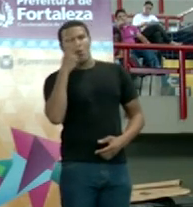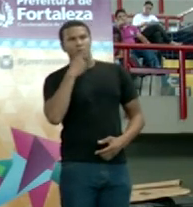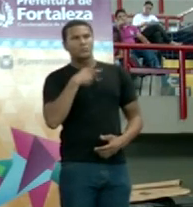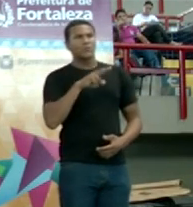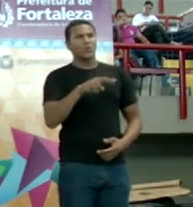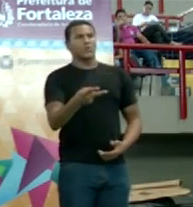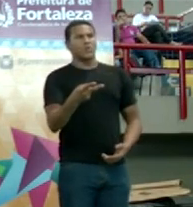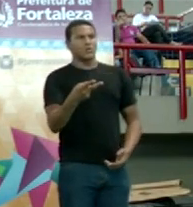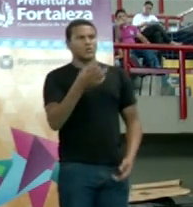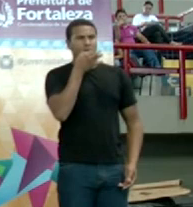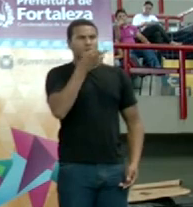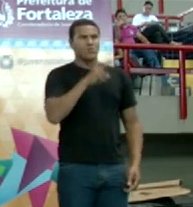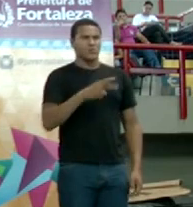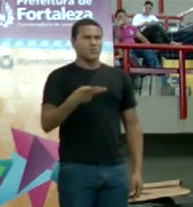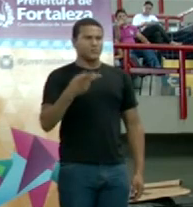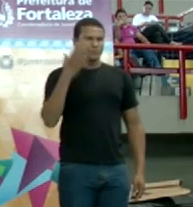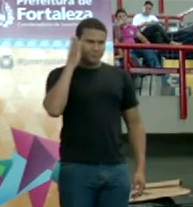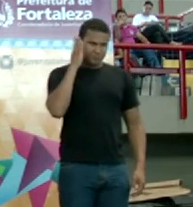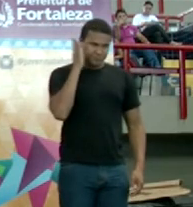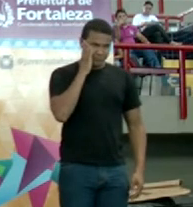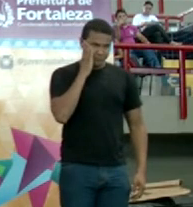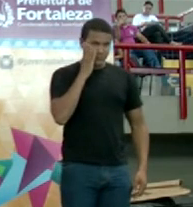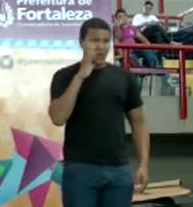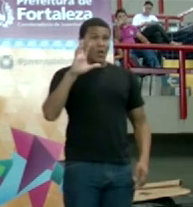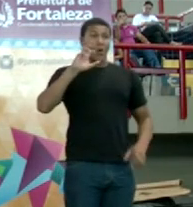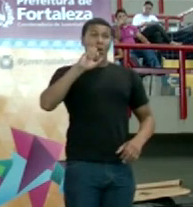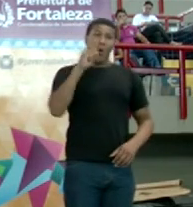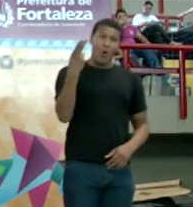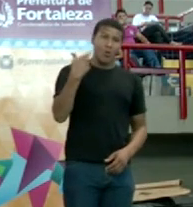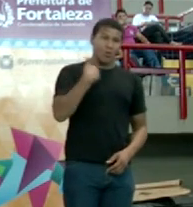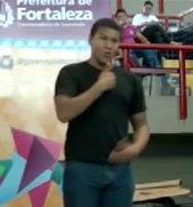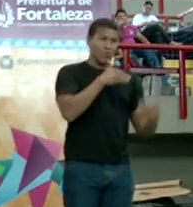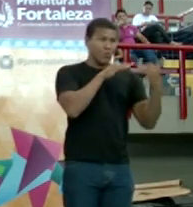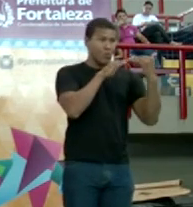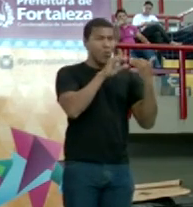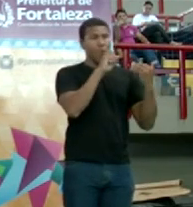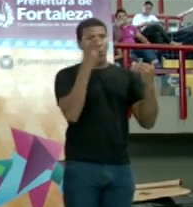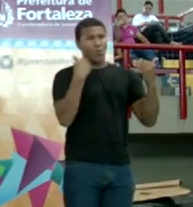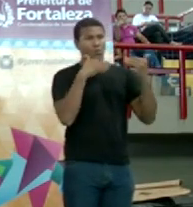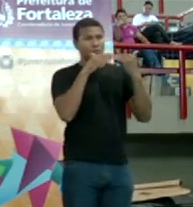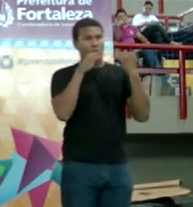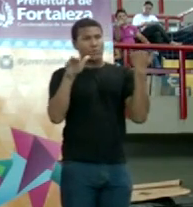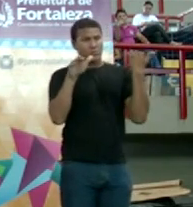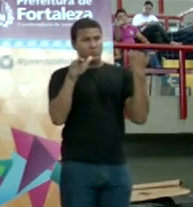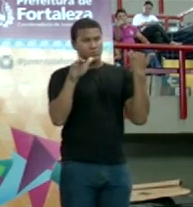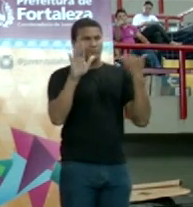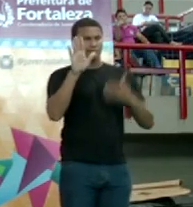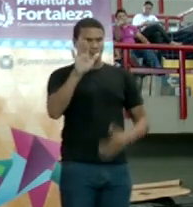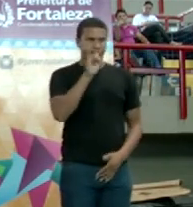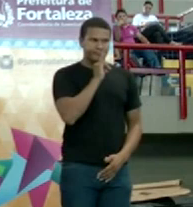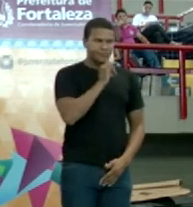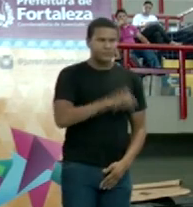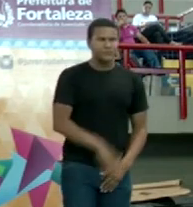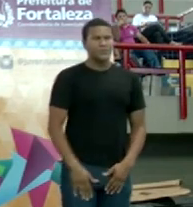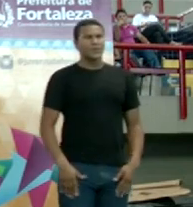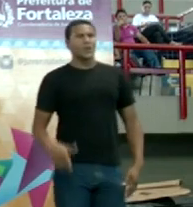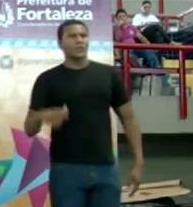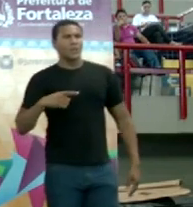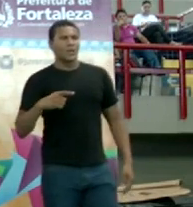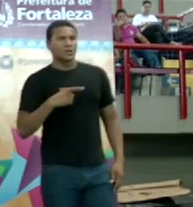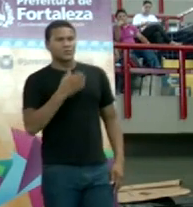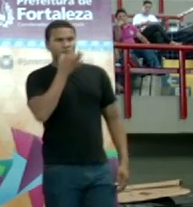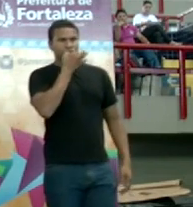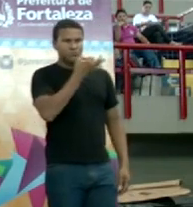vocês. Ou eu vou concordar ou eu vou discordar. Por fim, a tese, quando você diz